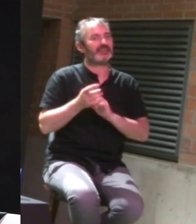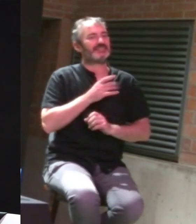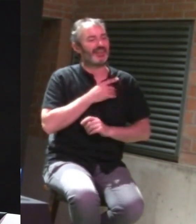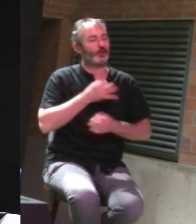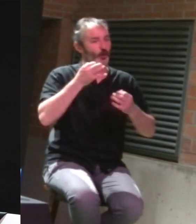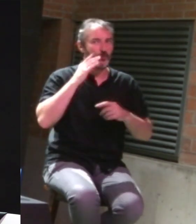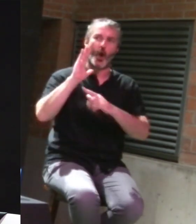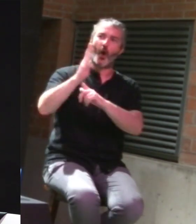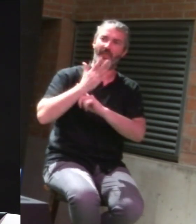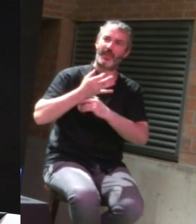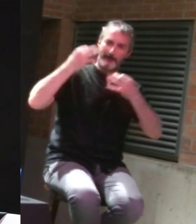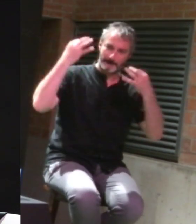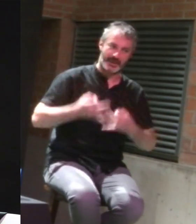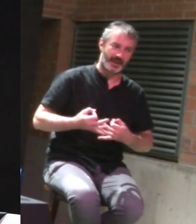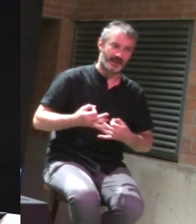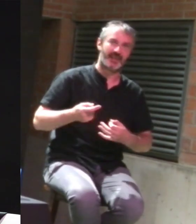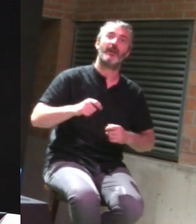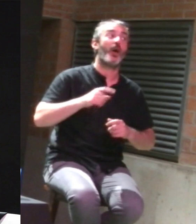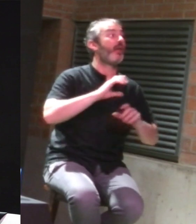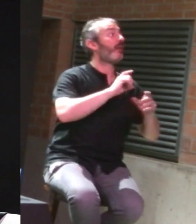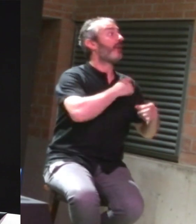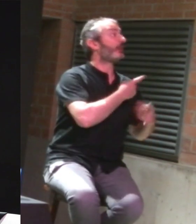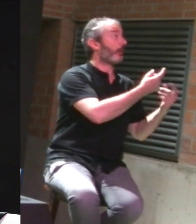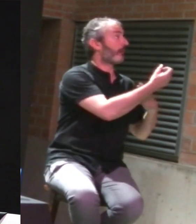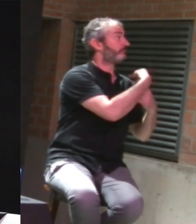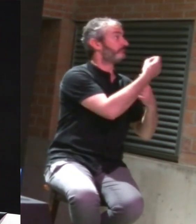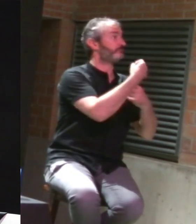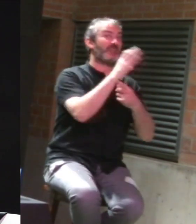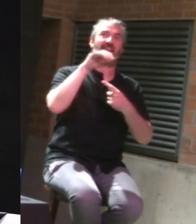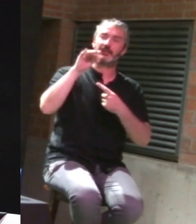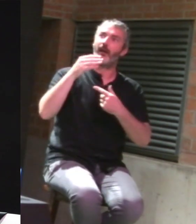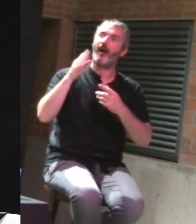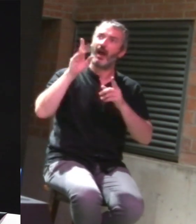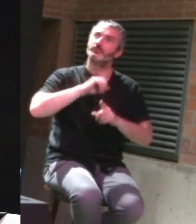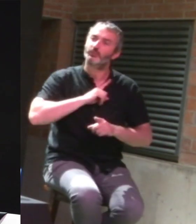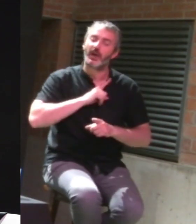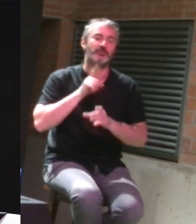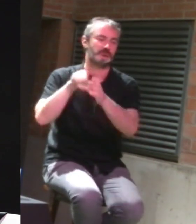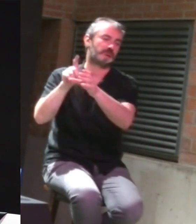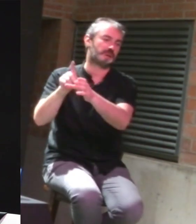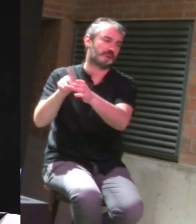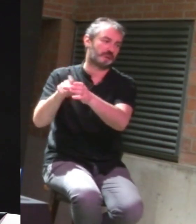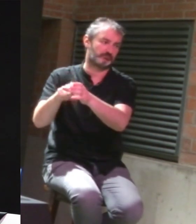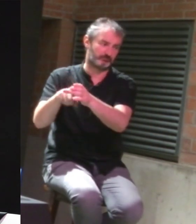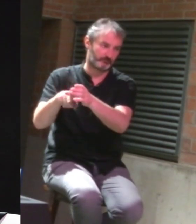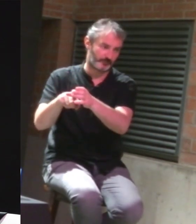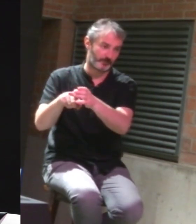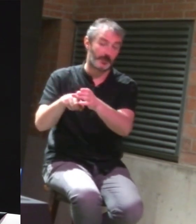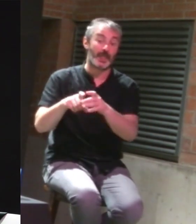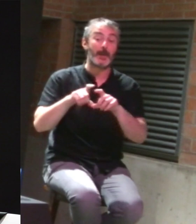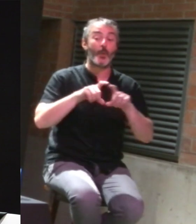veritablement els ofereixi solucions. I es va guanyar en la vaga del 13, sobretot la